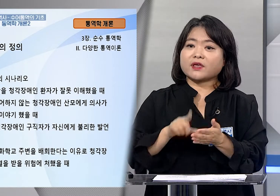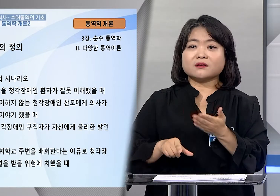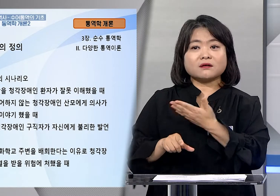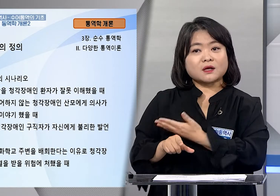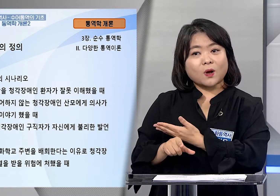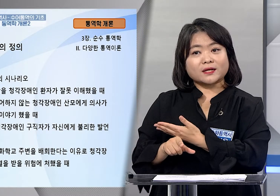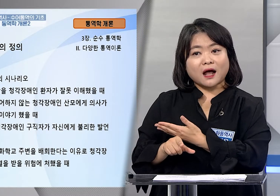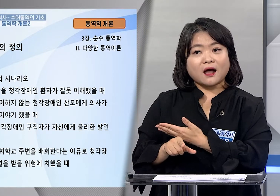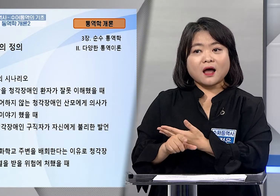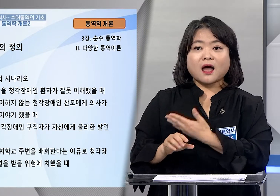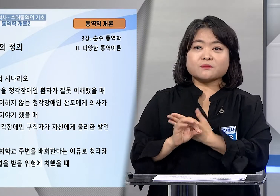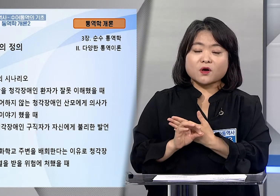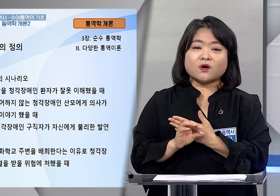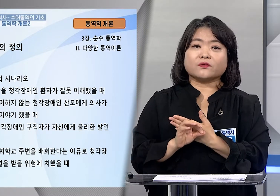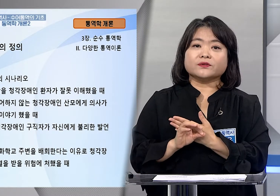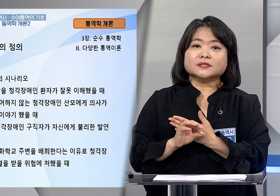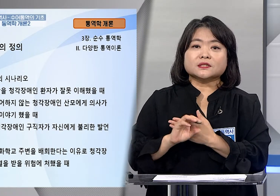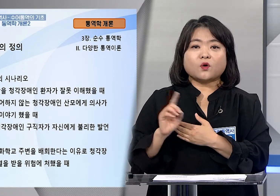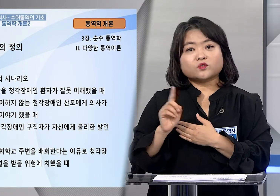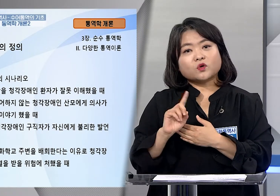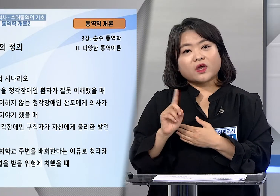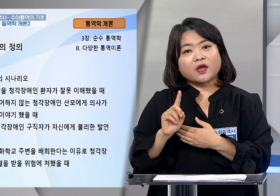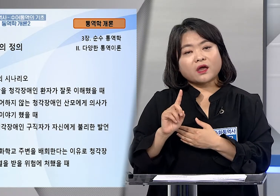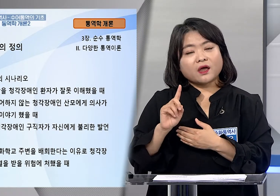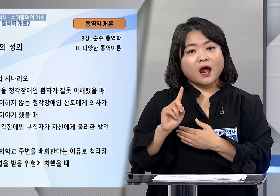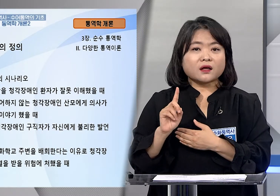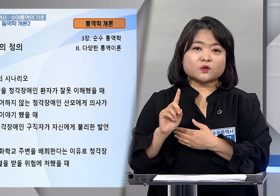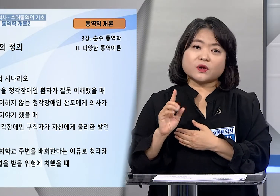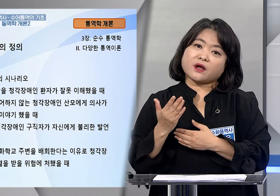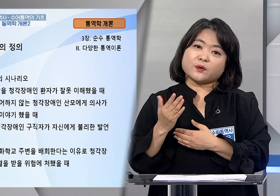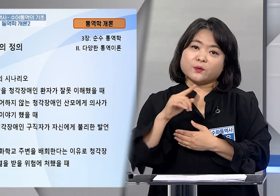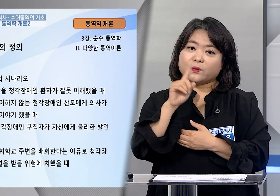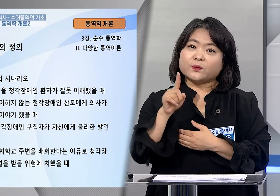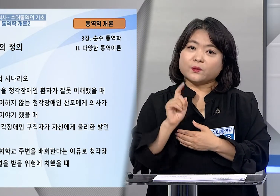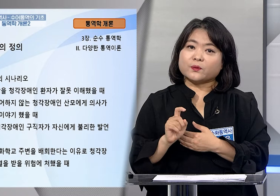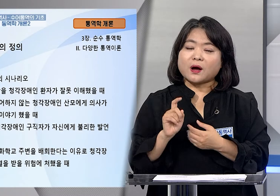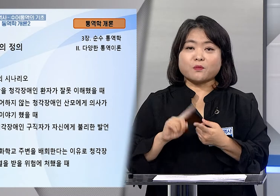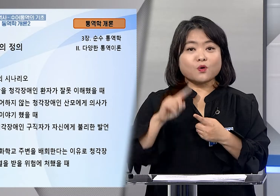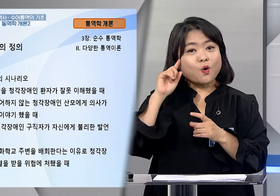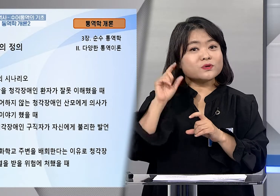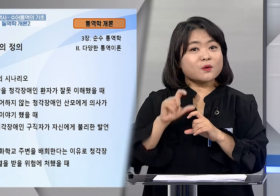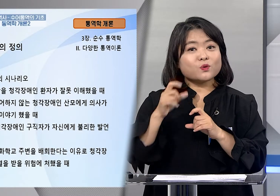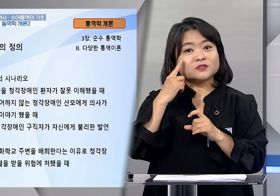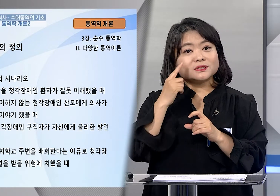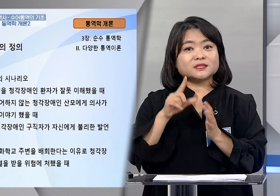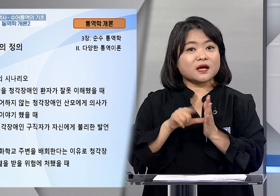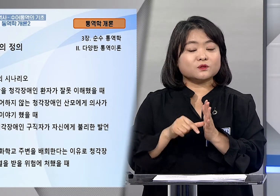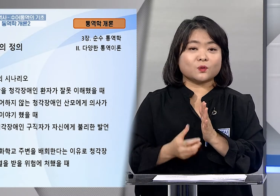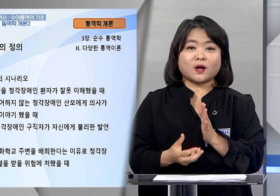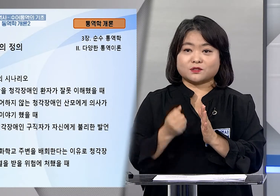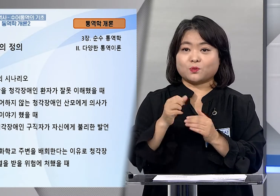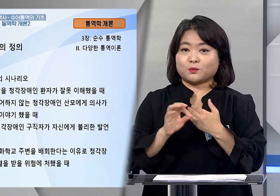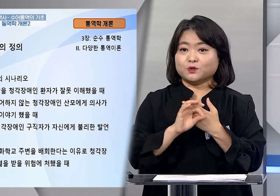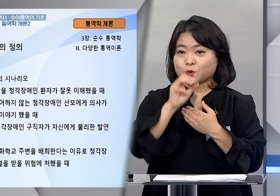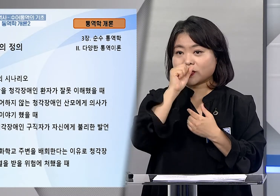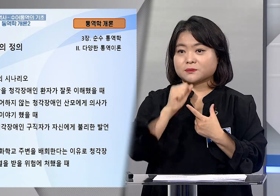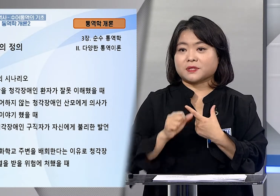때 이런 상황이라 하면 어떻게 하게 될까요? 한번 고민해보는 시간도 가져보면 좋겠습니다.